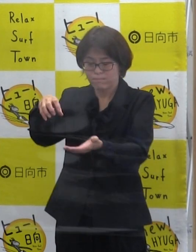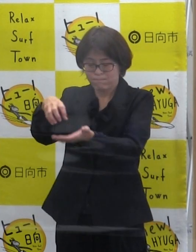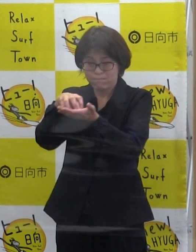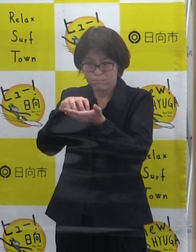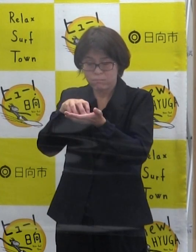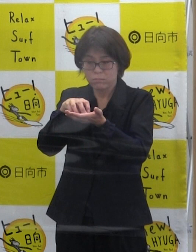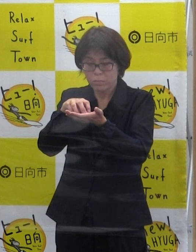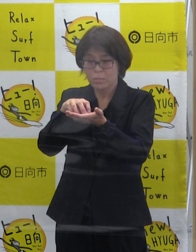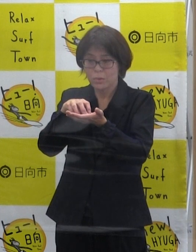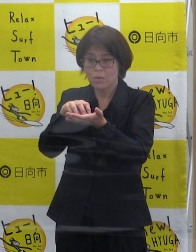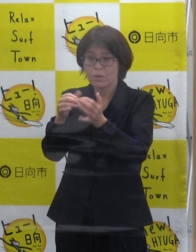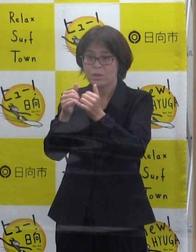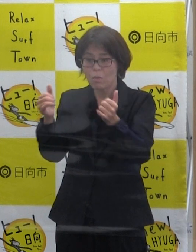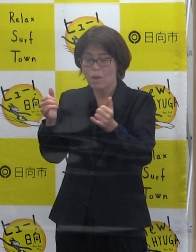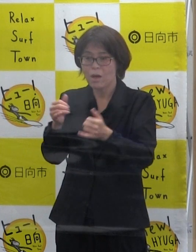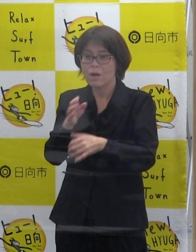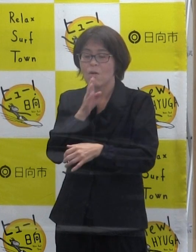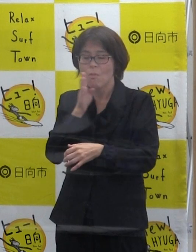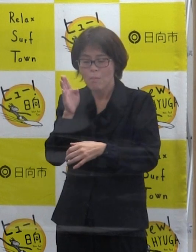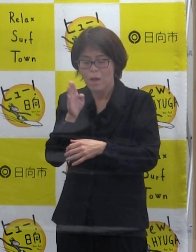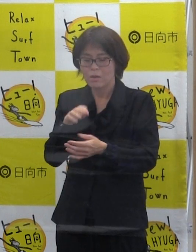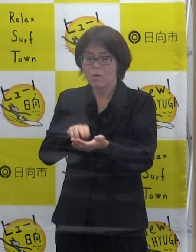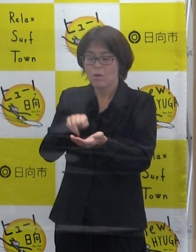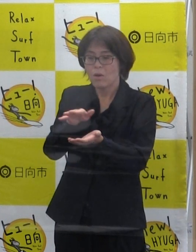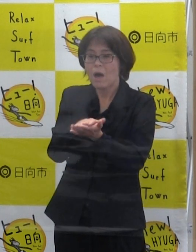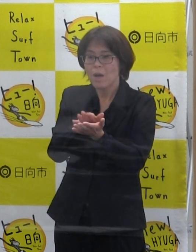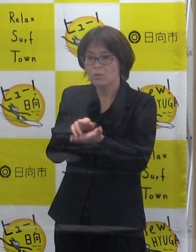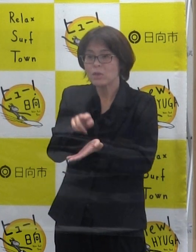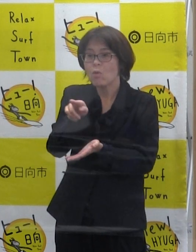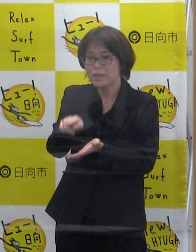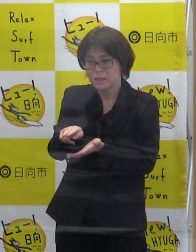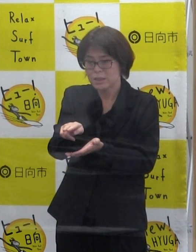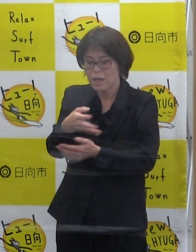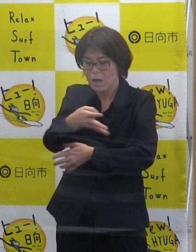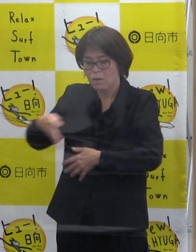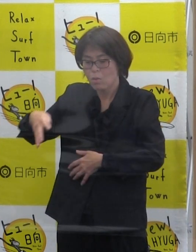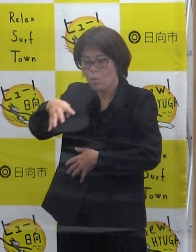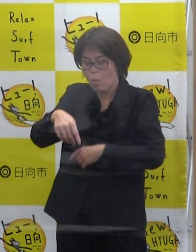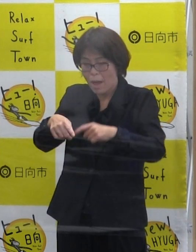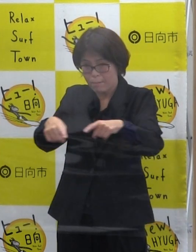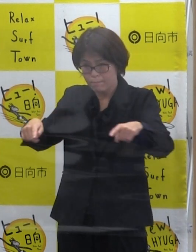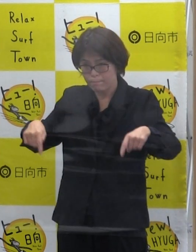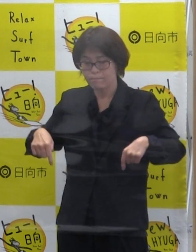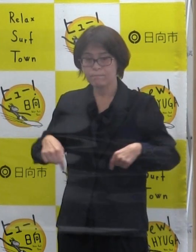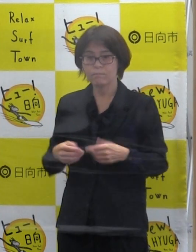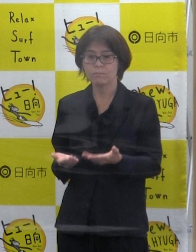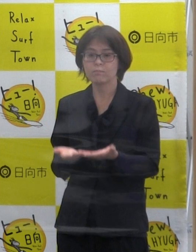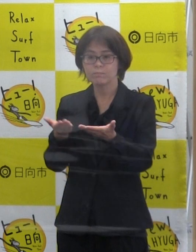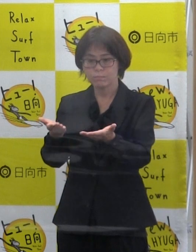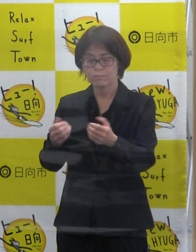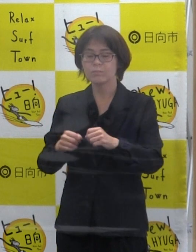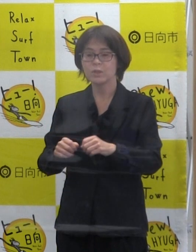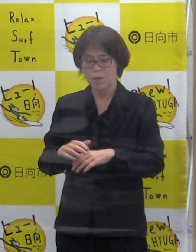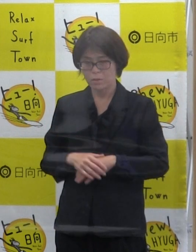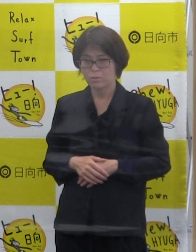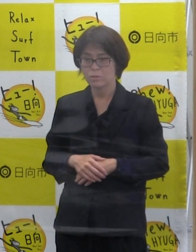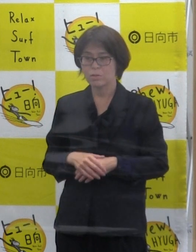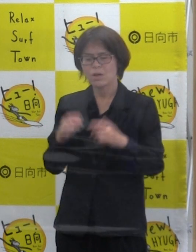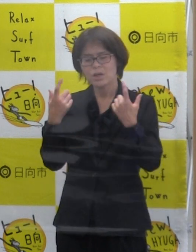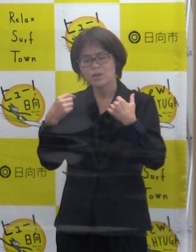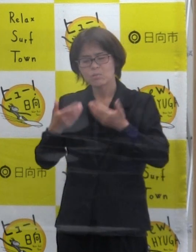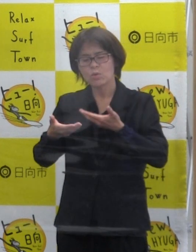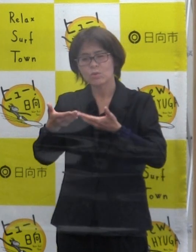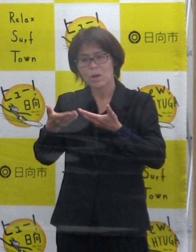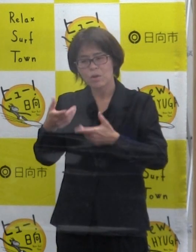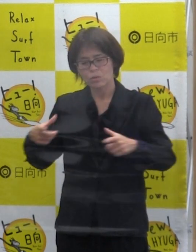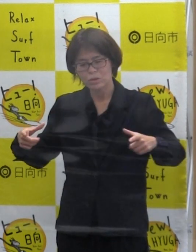へは本場のはまぐり鯉師や日向かや五番等を贈呈をいたします。例年と比べ規模を